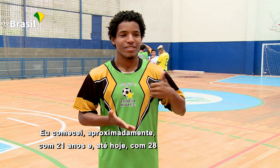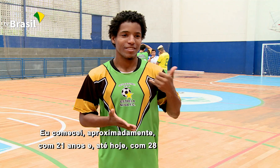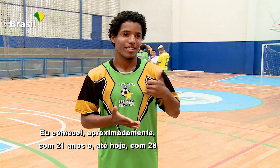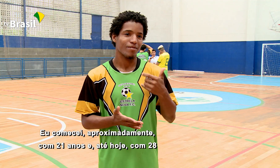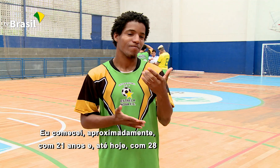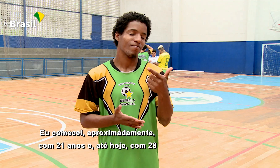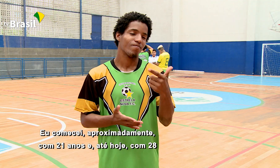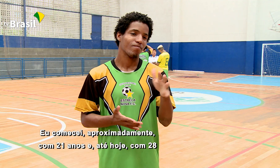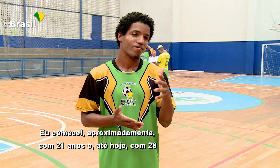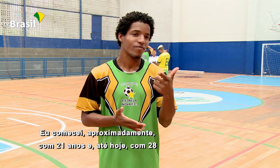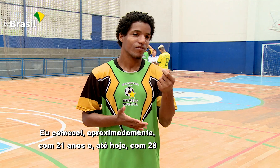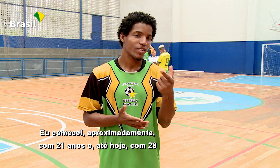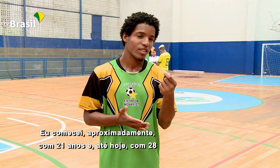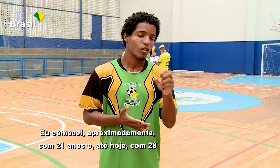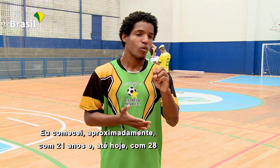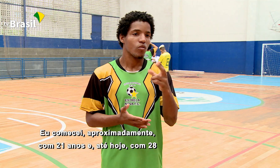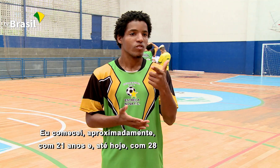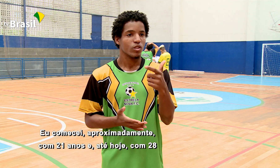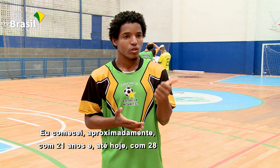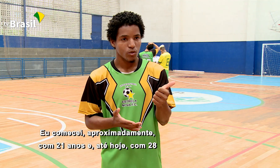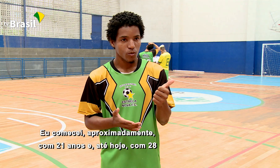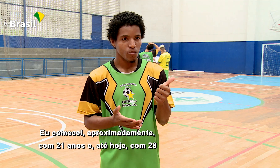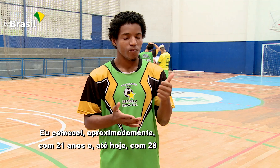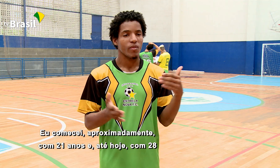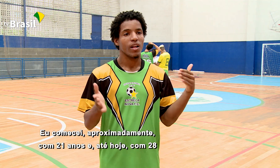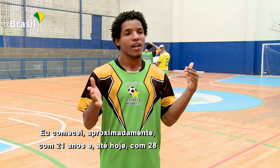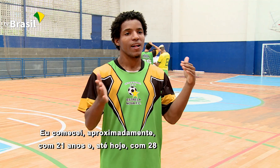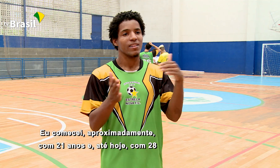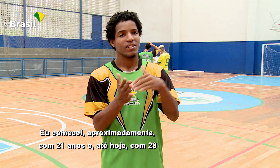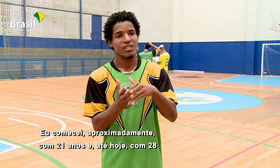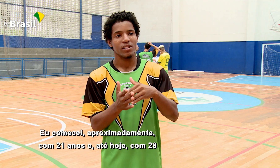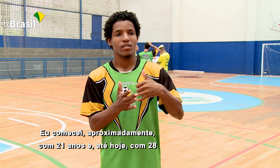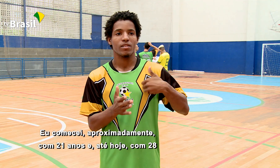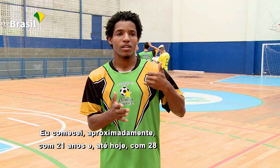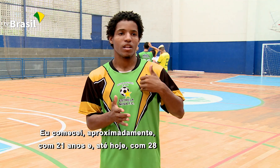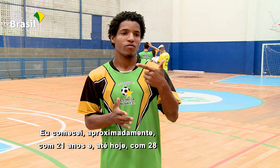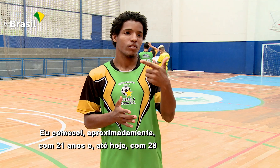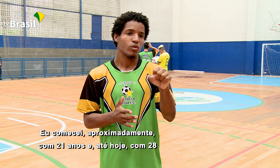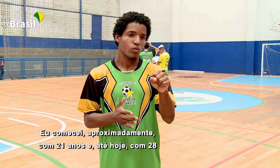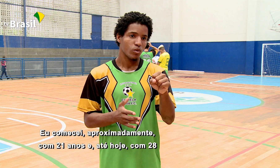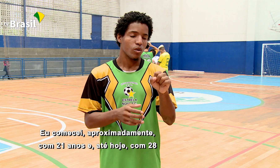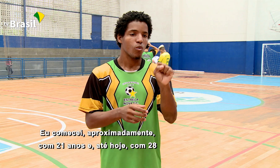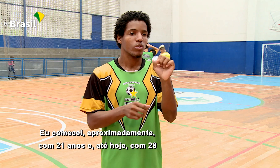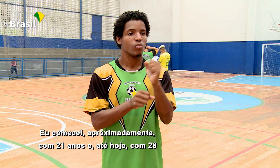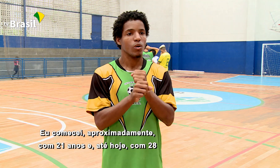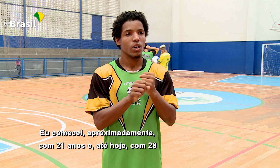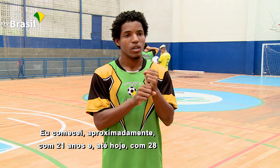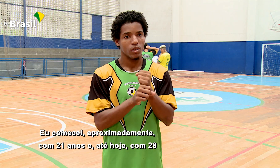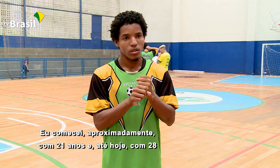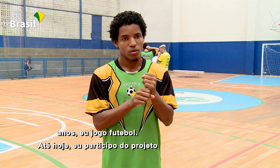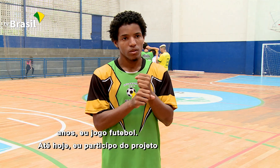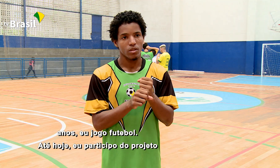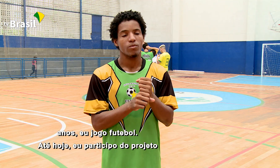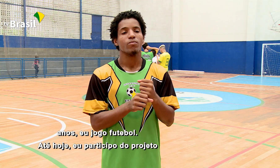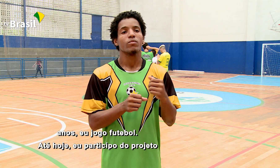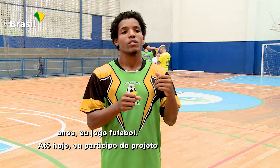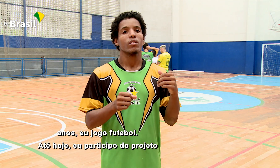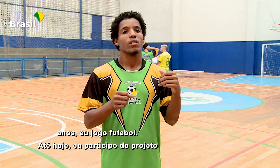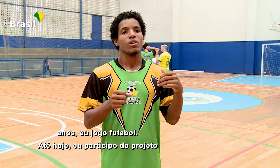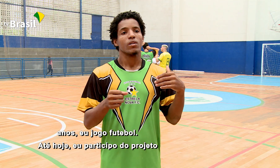Eu comecei aproximadamente com 21 anos e até hoje, com 28 anos, eu jogo